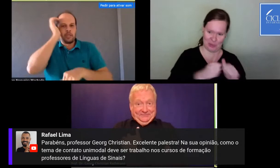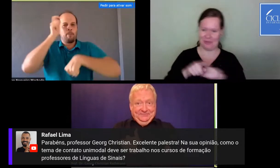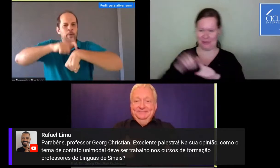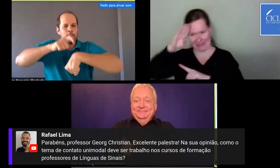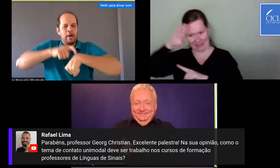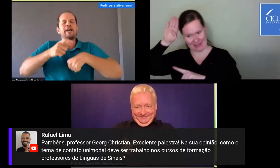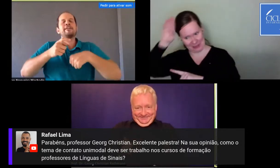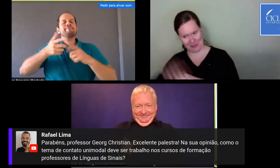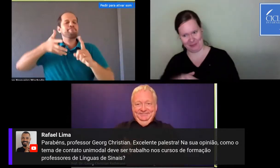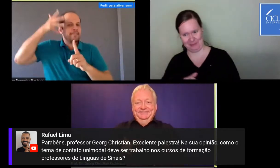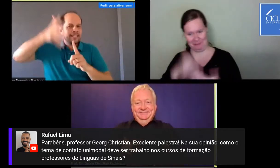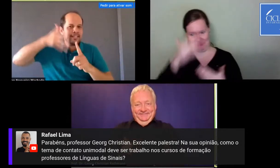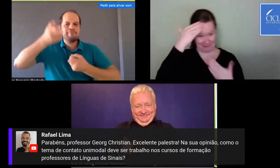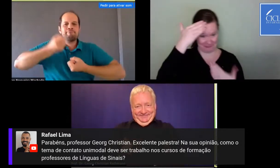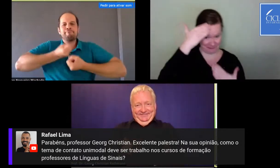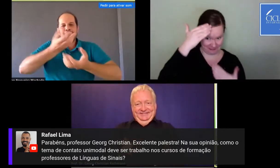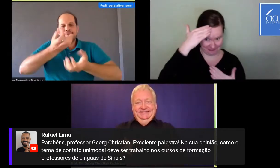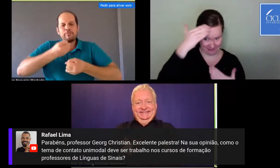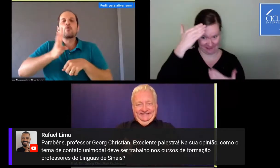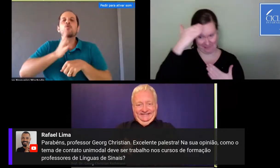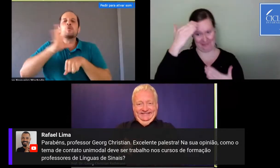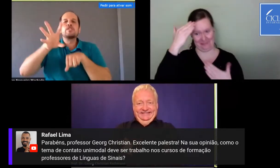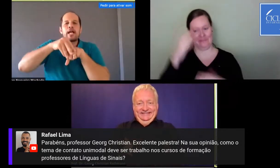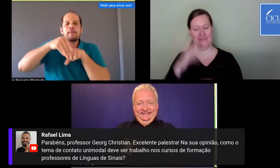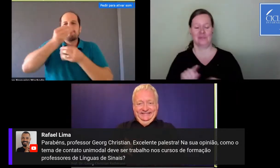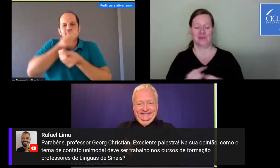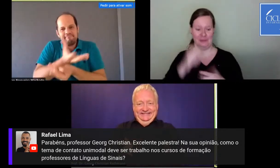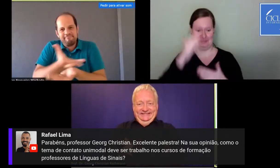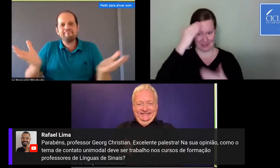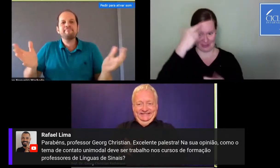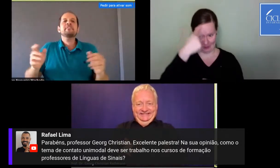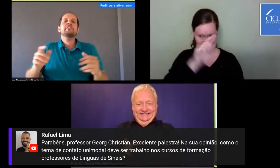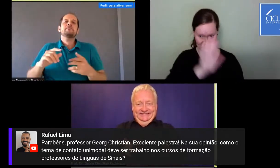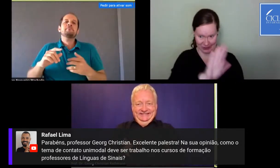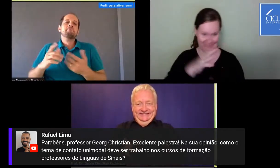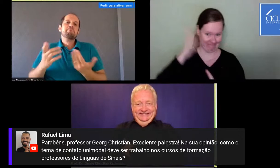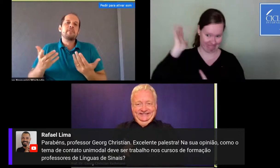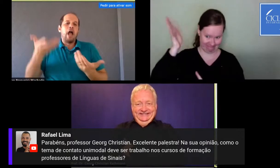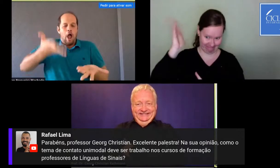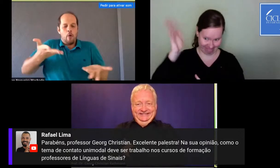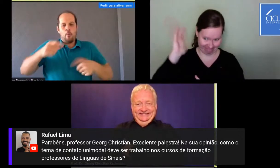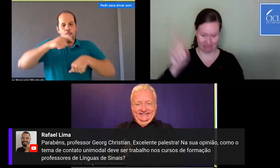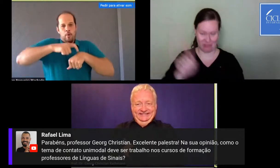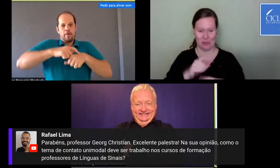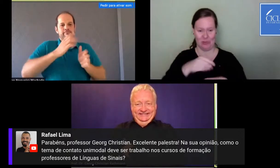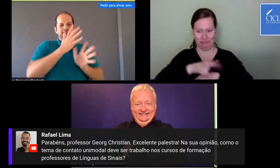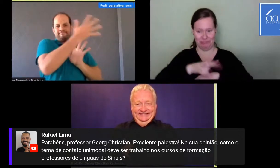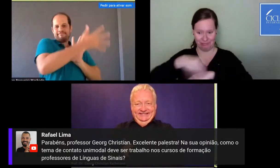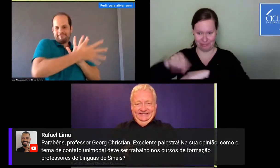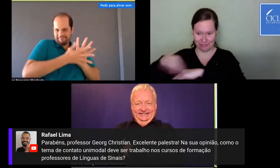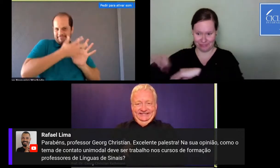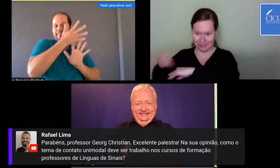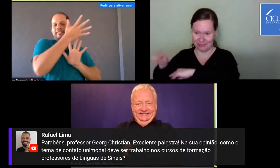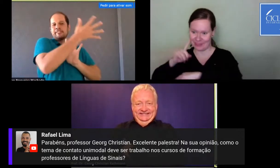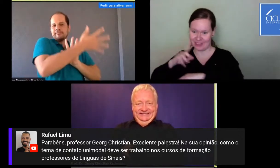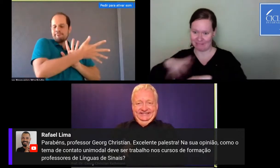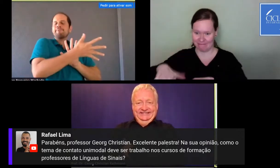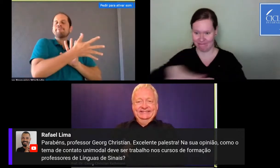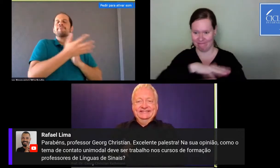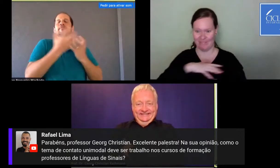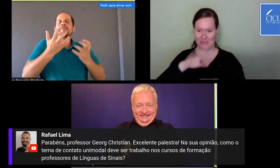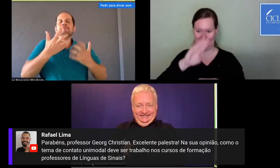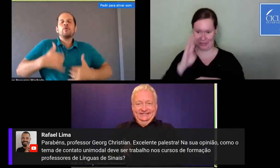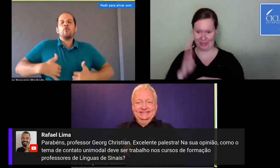para encerrar, quero agradecer essa sua palestra, esse conhecimento compartilhado. Nesse momento aqui do